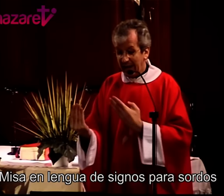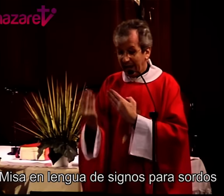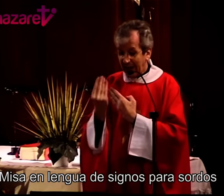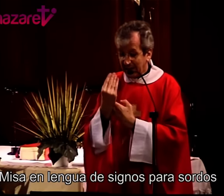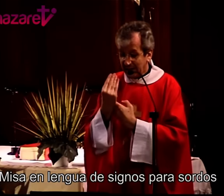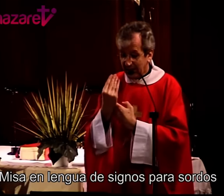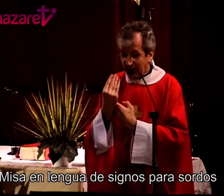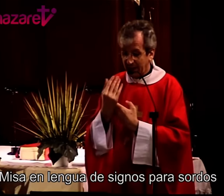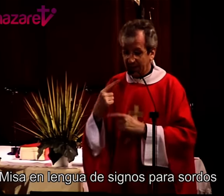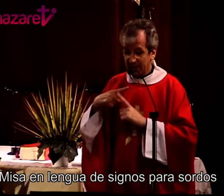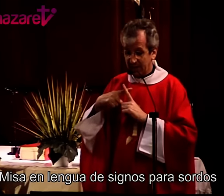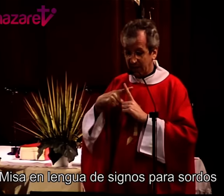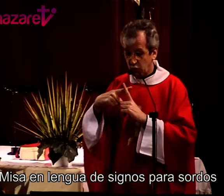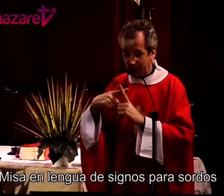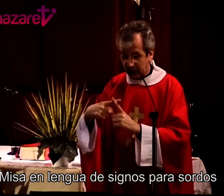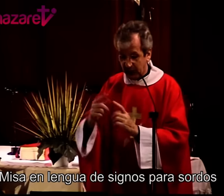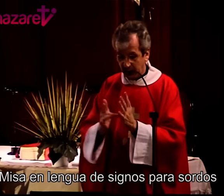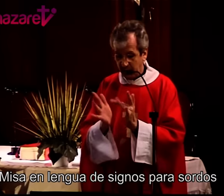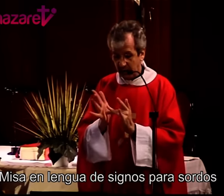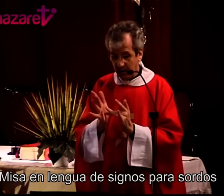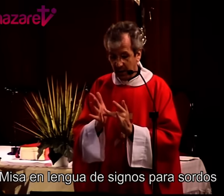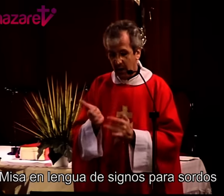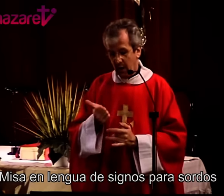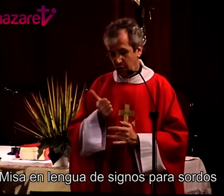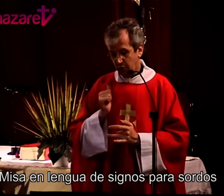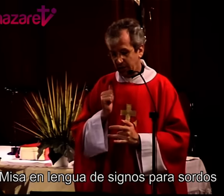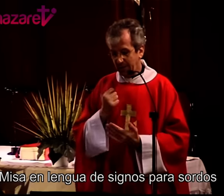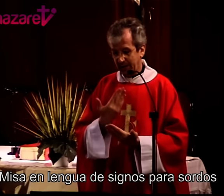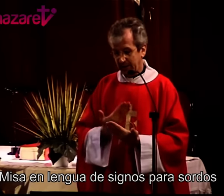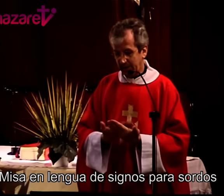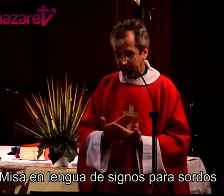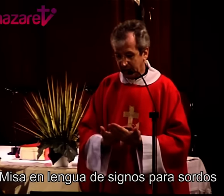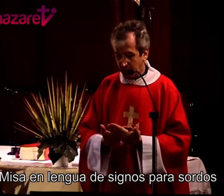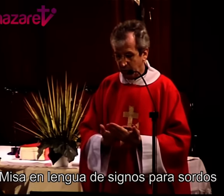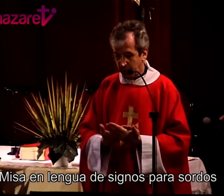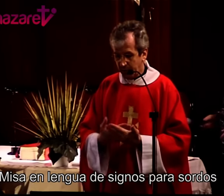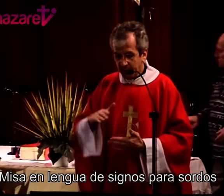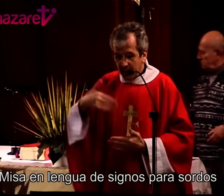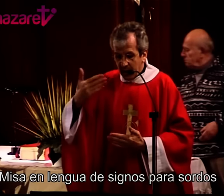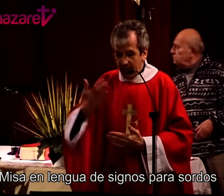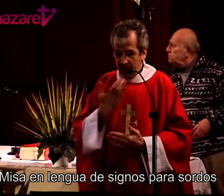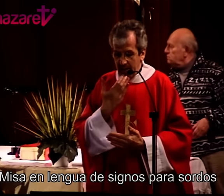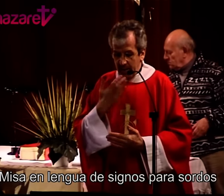Concédenos que las enseñanzas de su pasión nos sirvan de testimonio